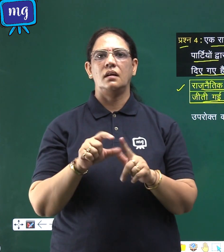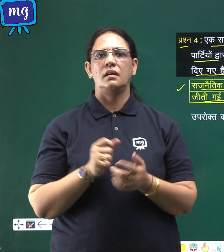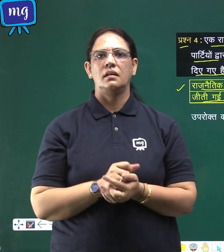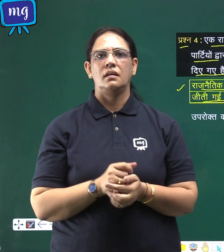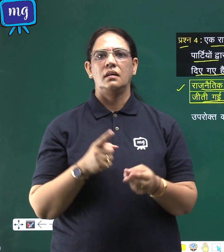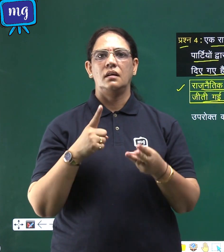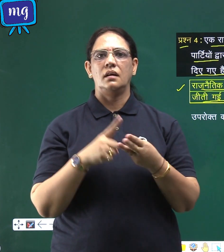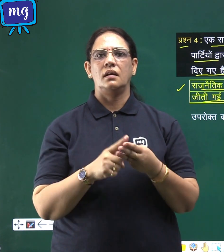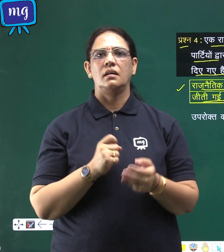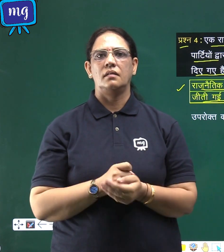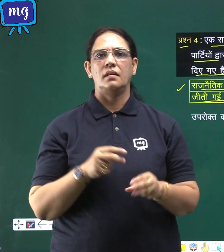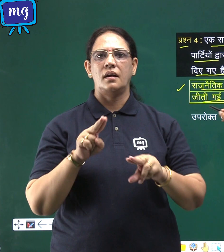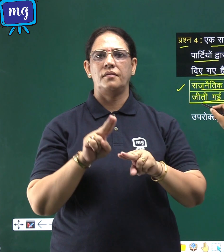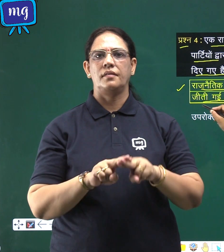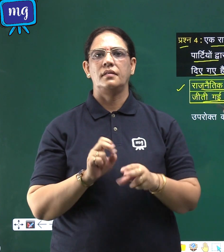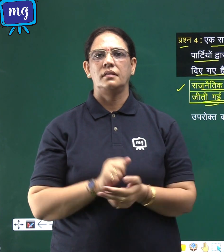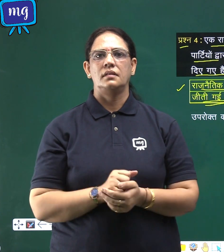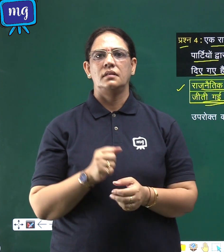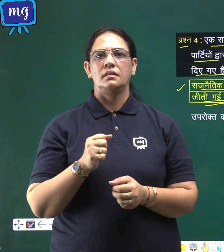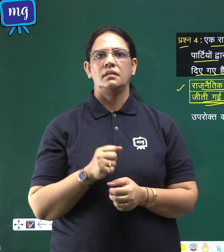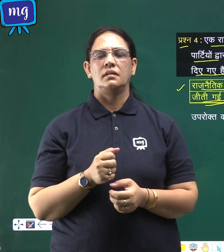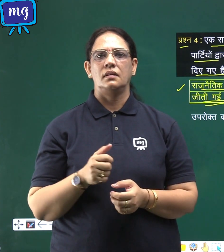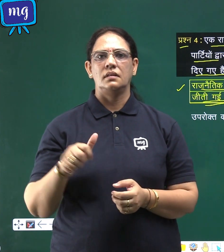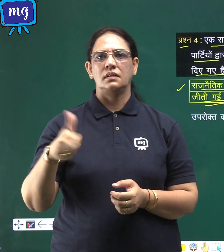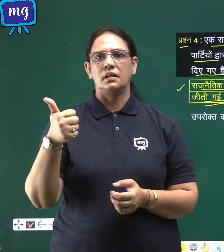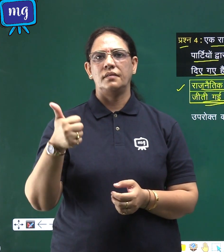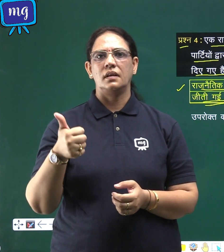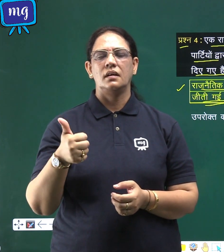विविन दिये धविन